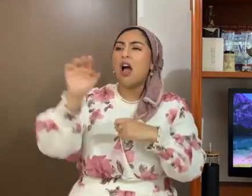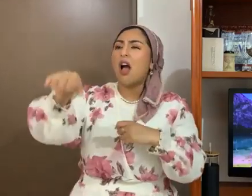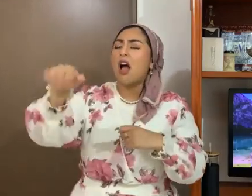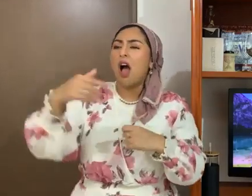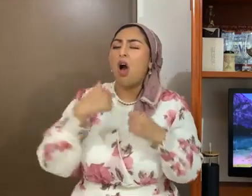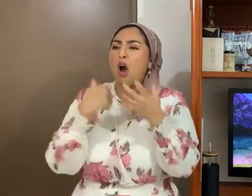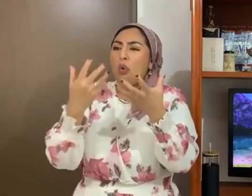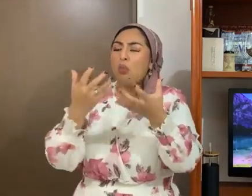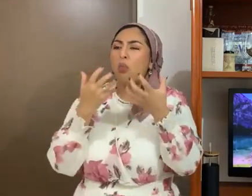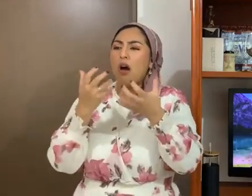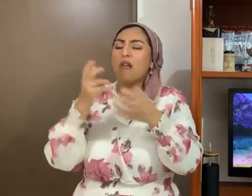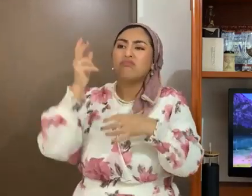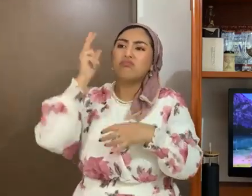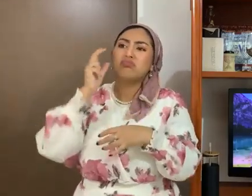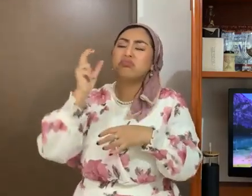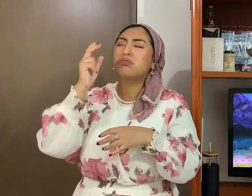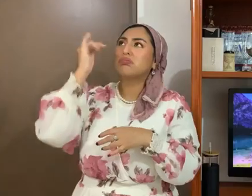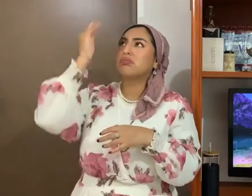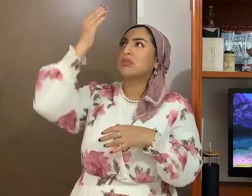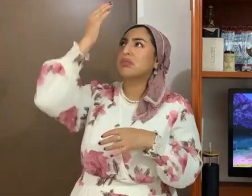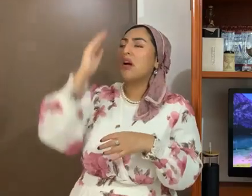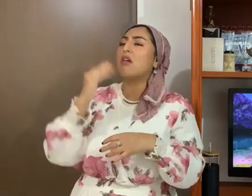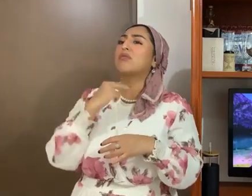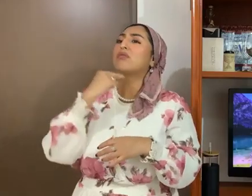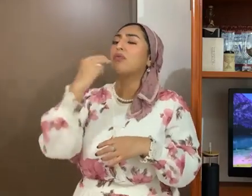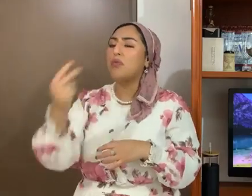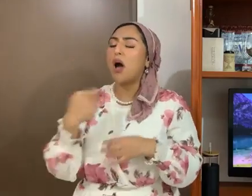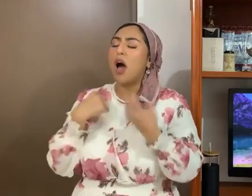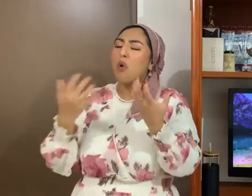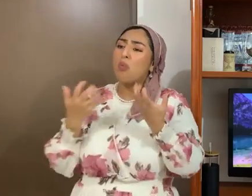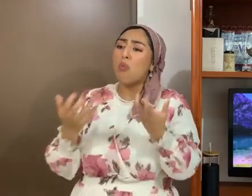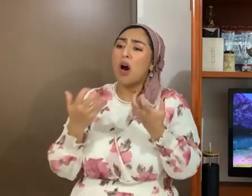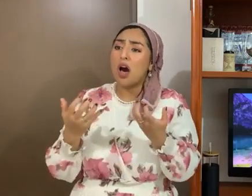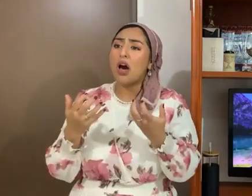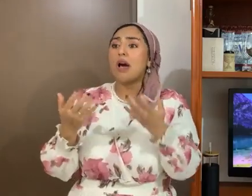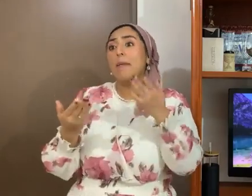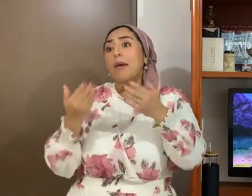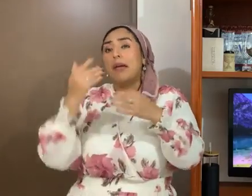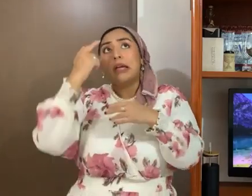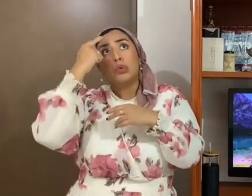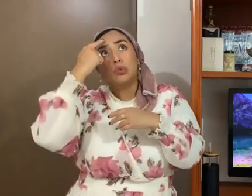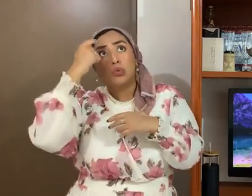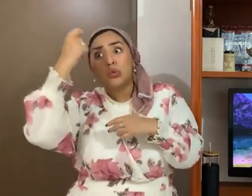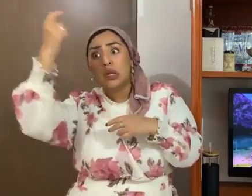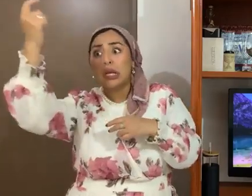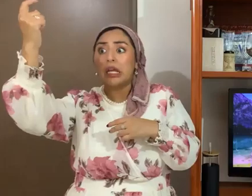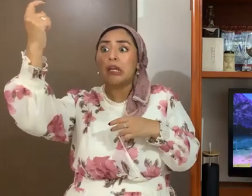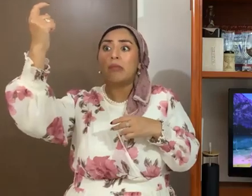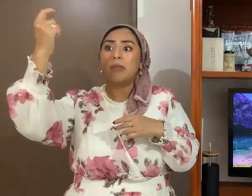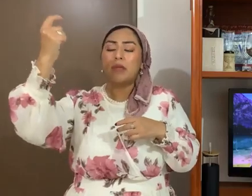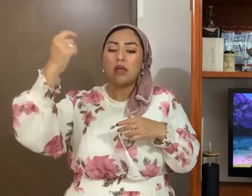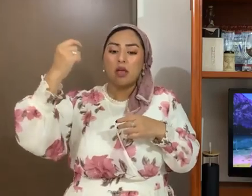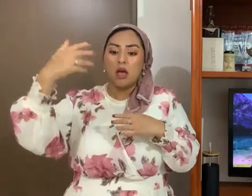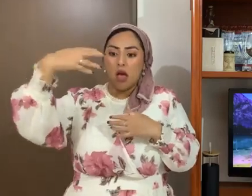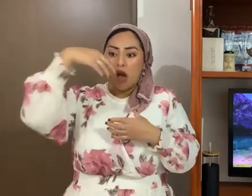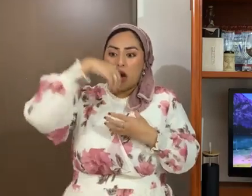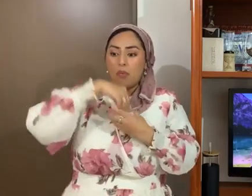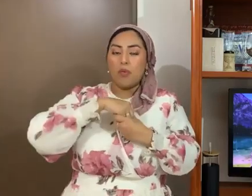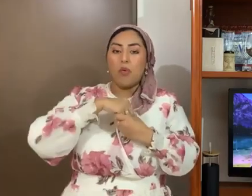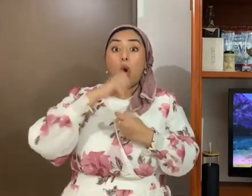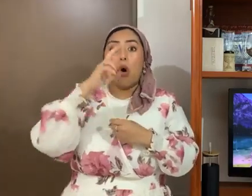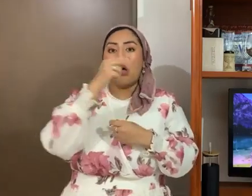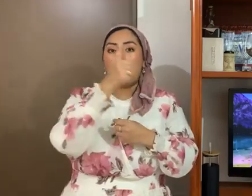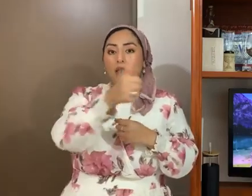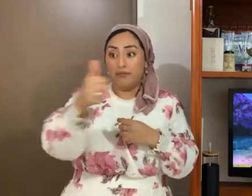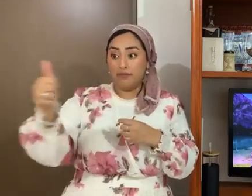quieren escuchar la voz del Eterno. Y ellos quieren que el Eterno les hable a través de sueños, que les hable a su espíritu, o creen,